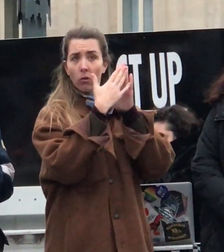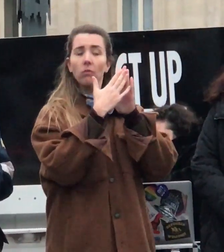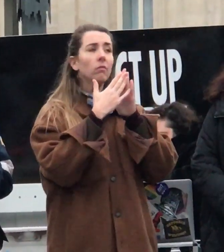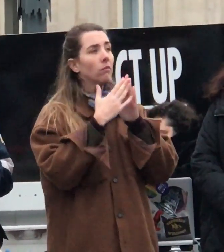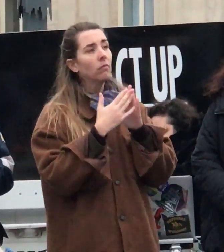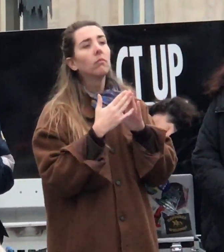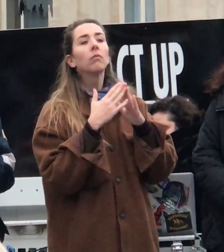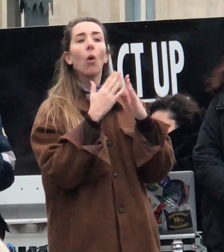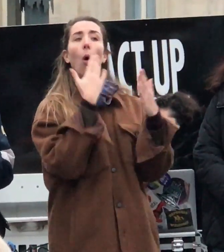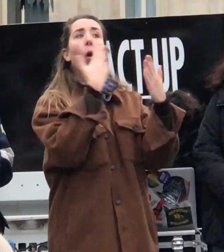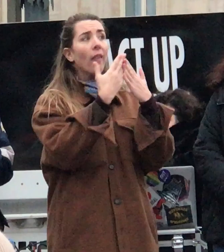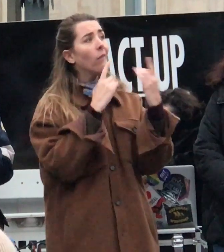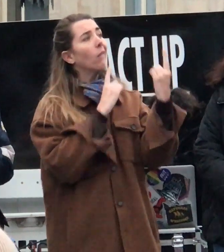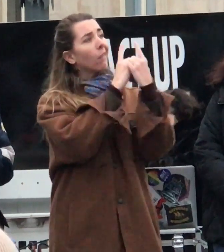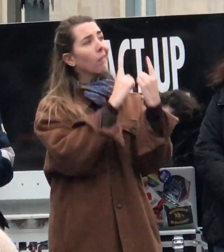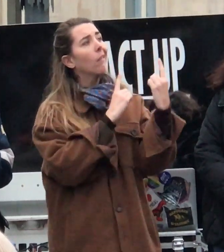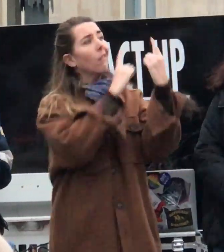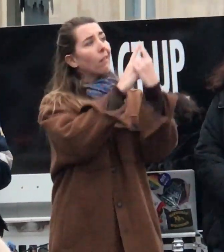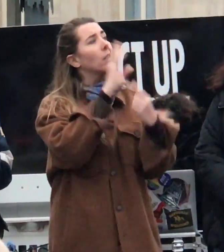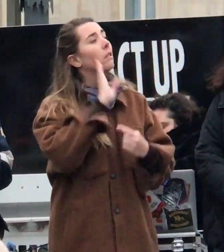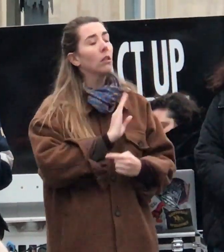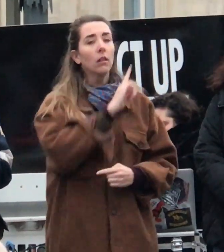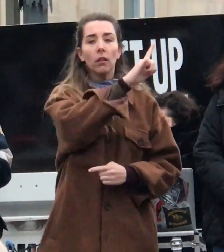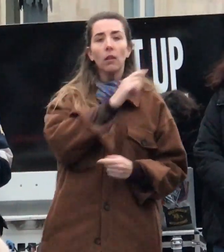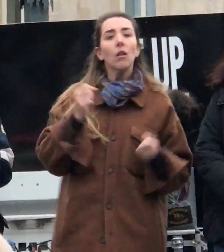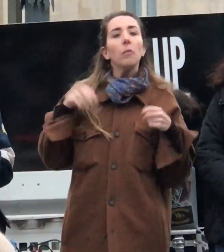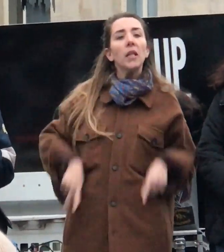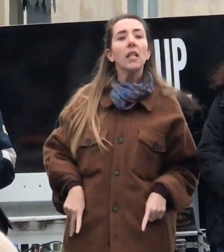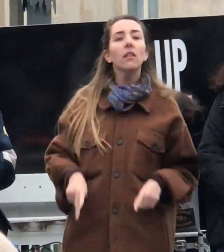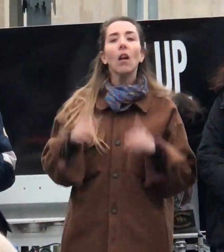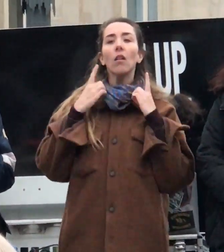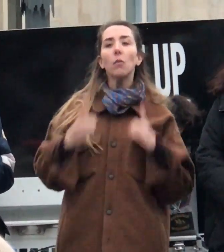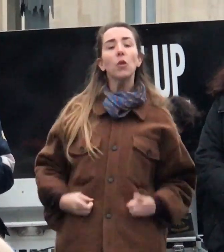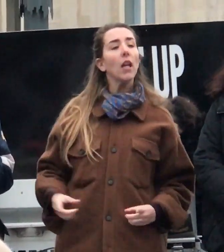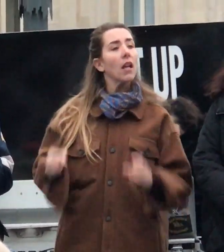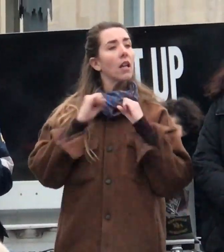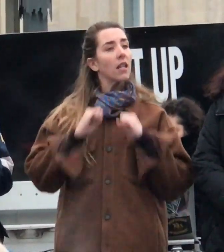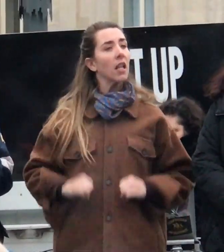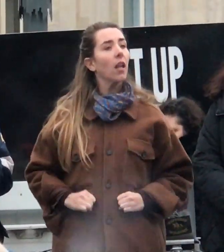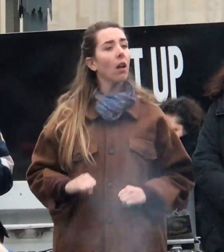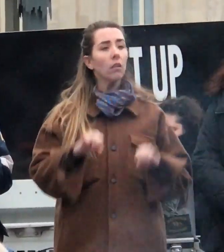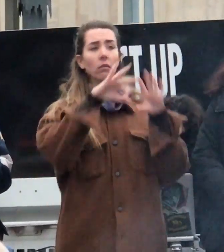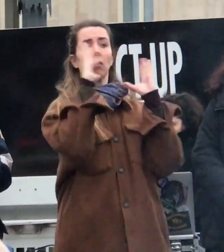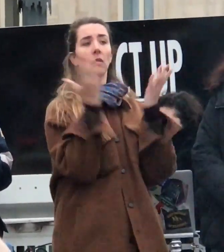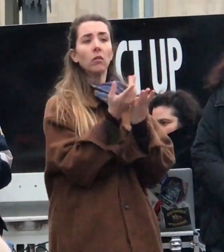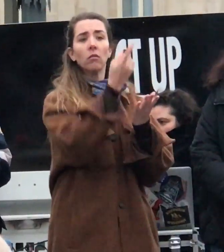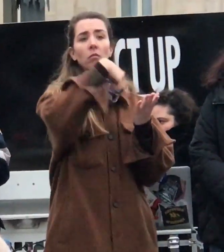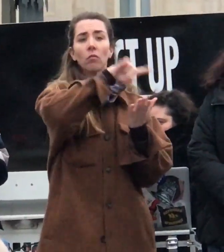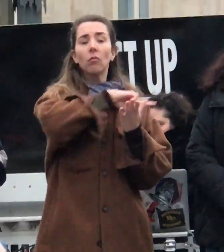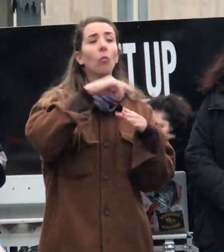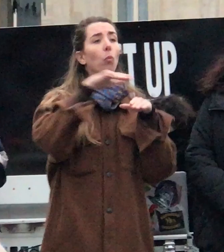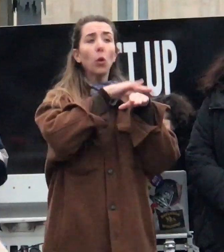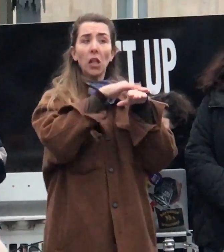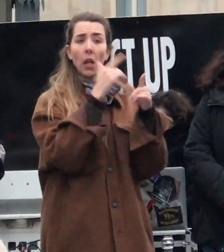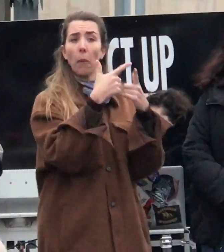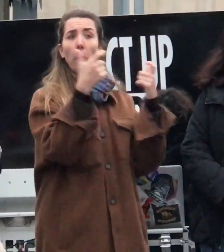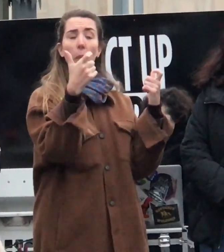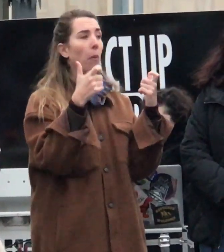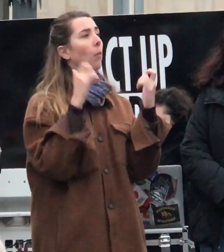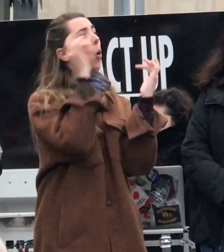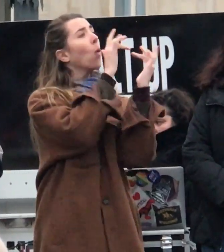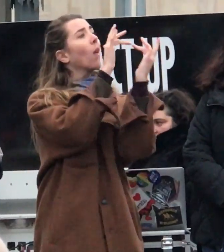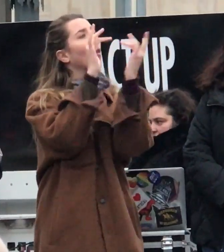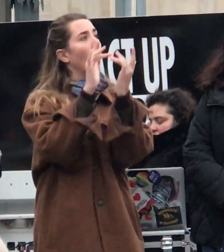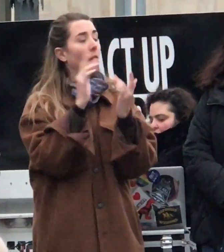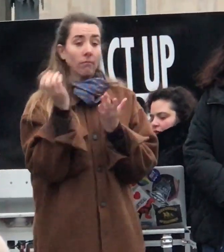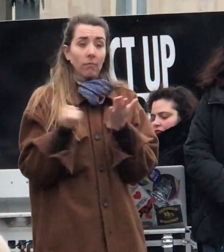demander des rendez-vous. Les ministres, les députés, les sénatrices de tous bords sont contactés afin de les